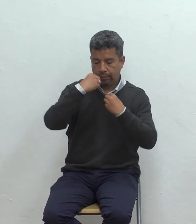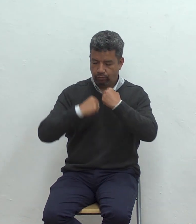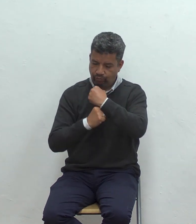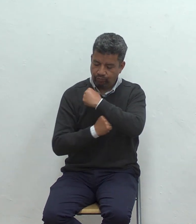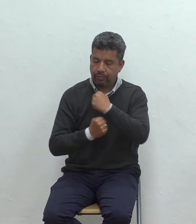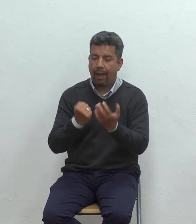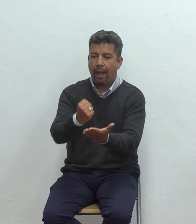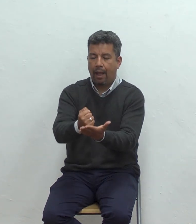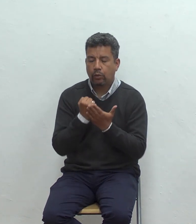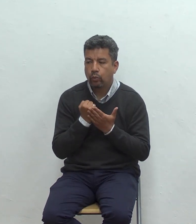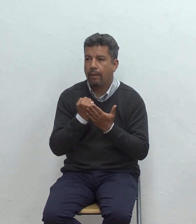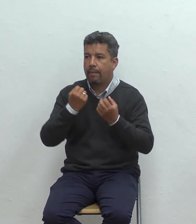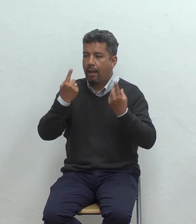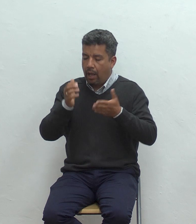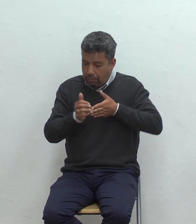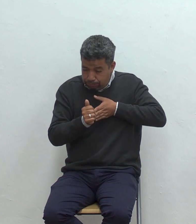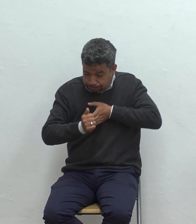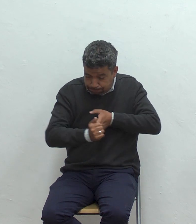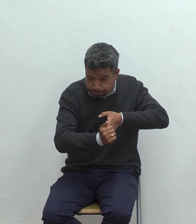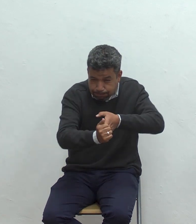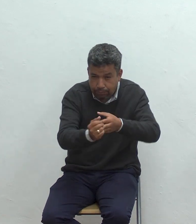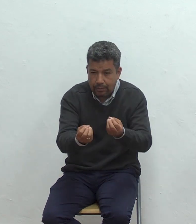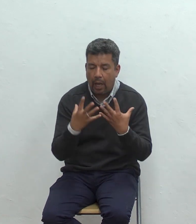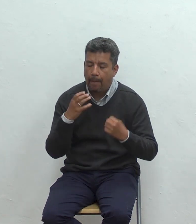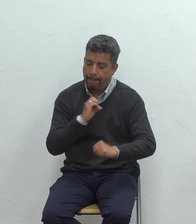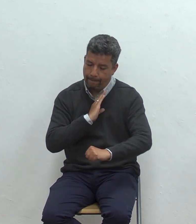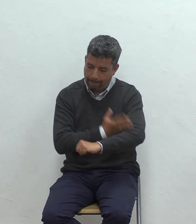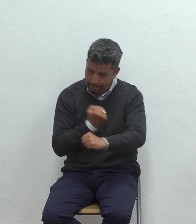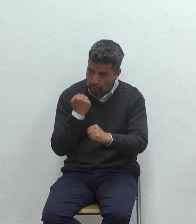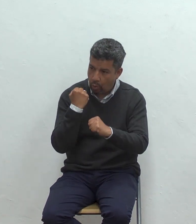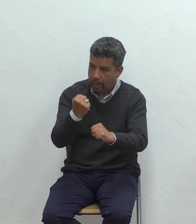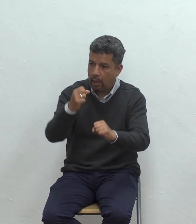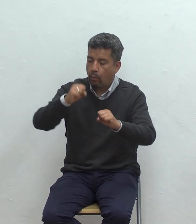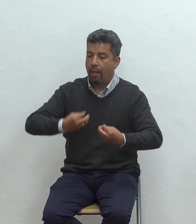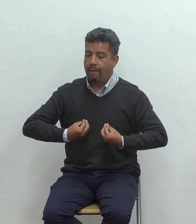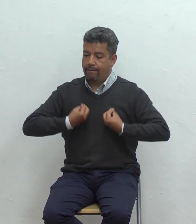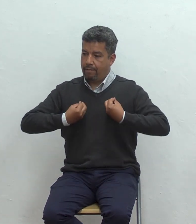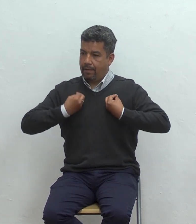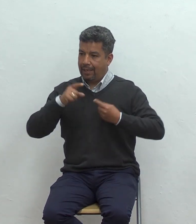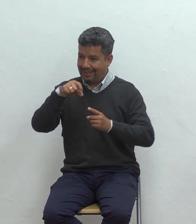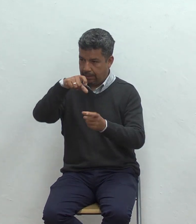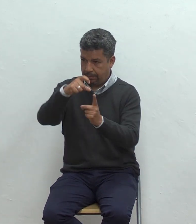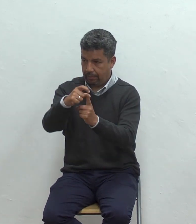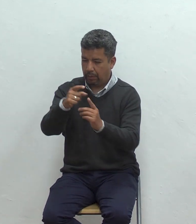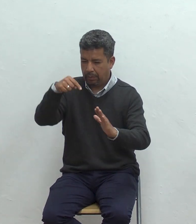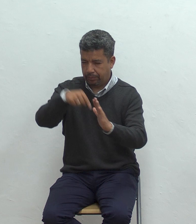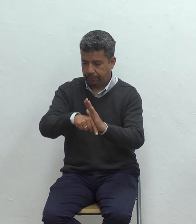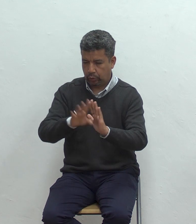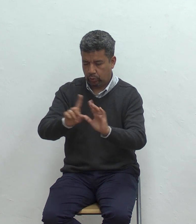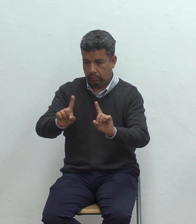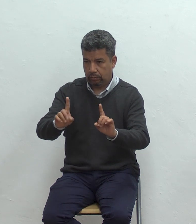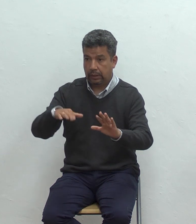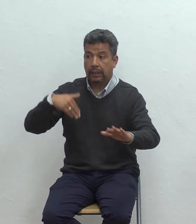fortalece, que nos ayuda, que nos conduce, que nos da el poder para poder vivir en esa palabra. No voy a profundizar en esto